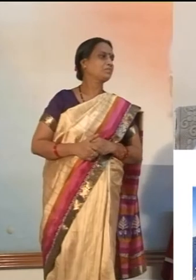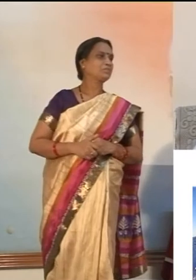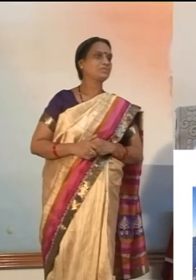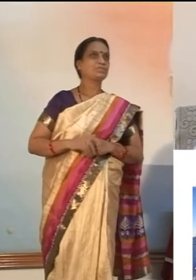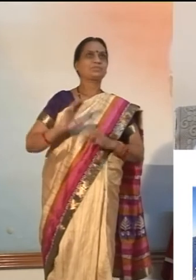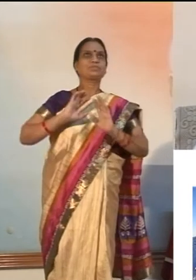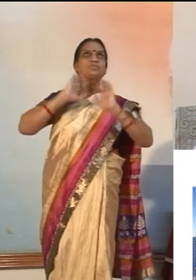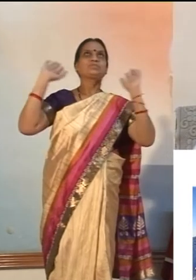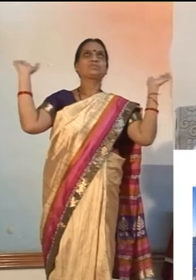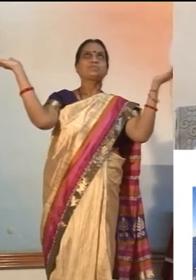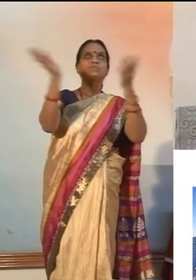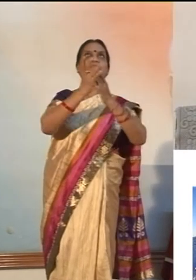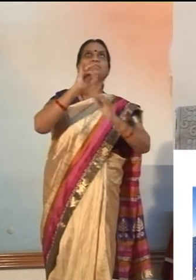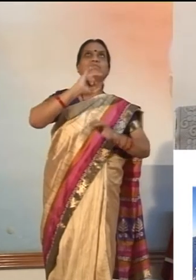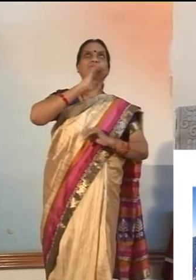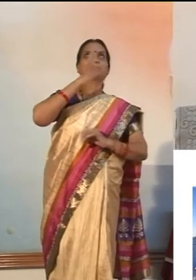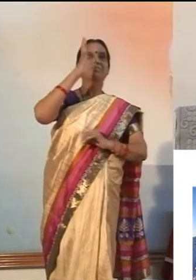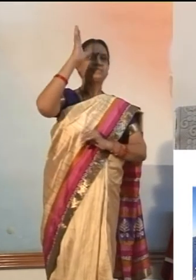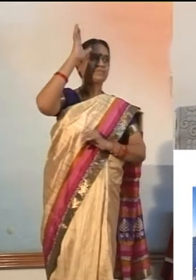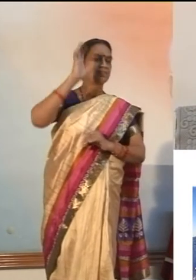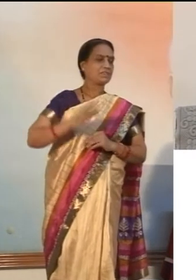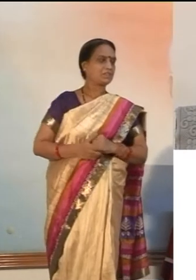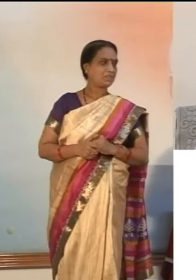दुनिया में कोई नहीं।